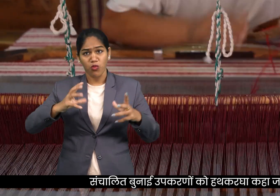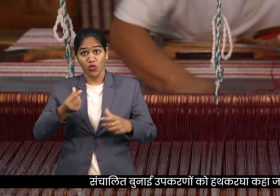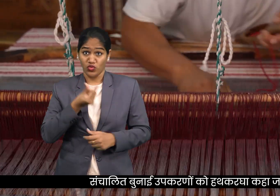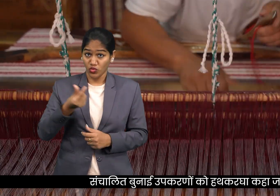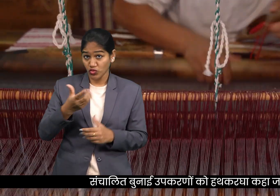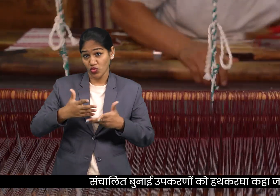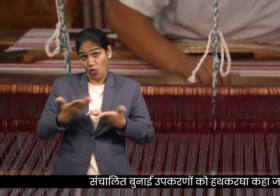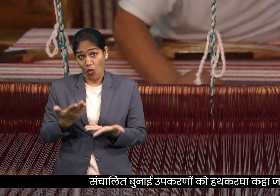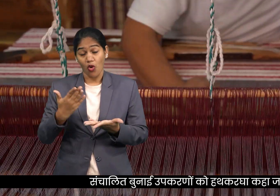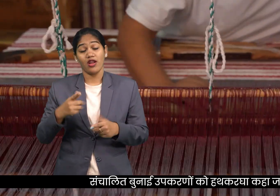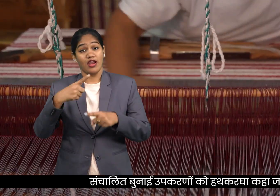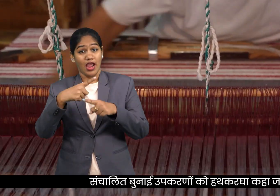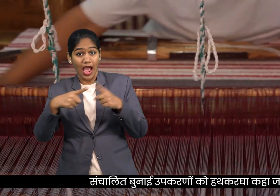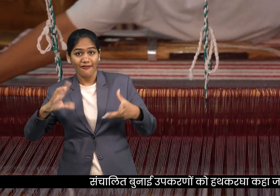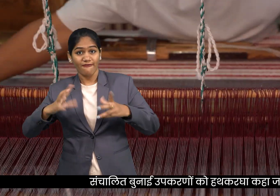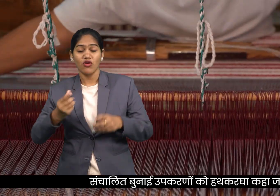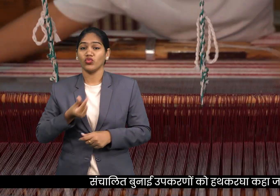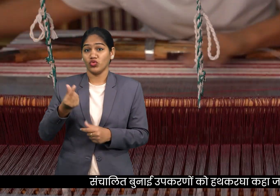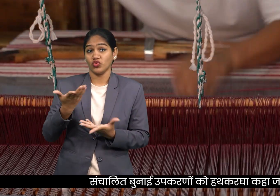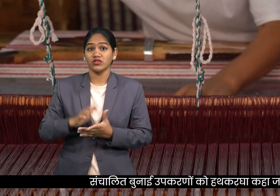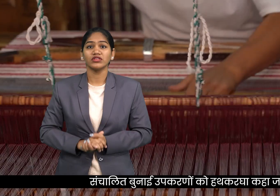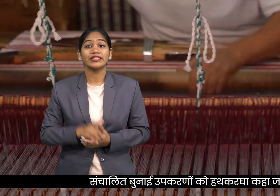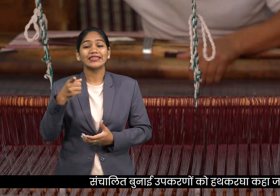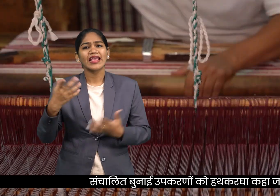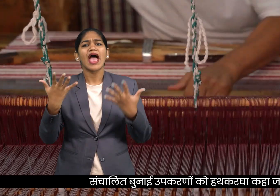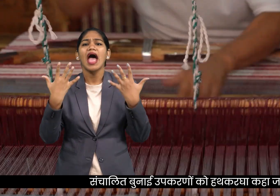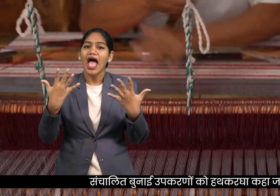बुनाई उपकरणों को हथकरघा कहा जाता है।